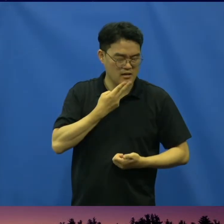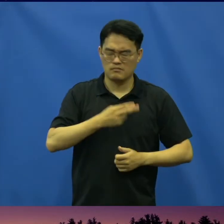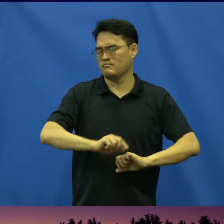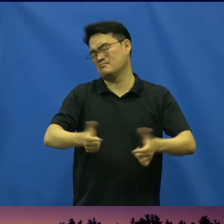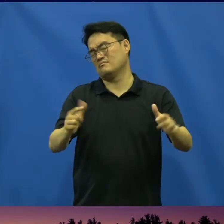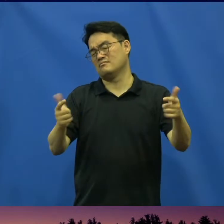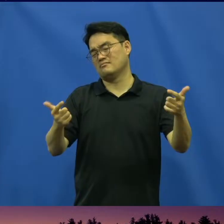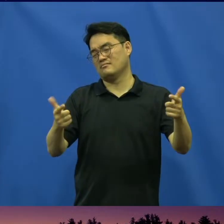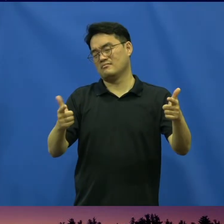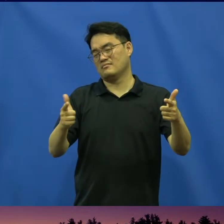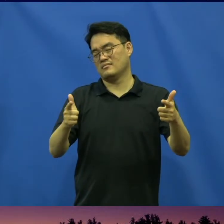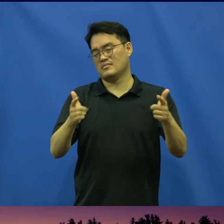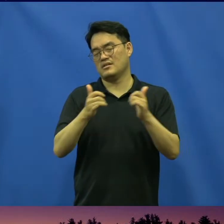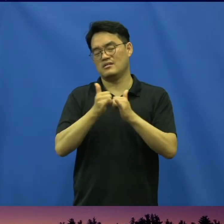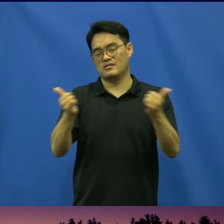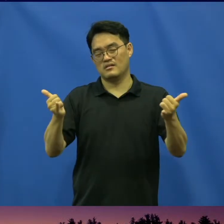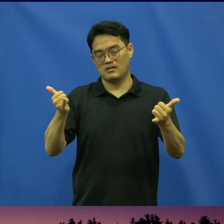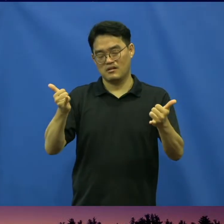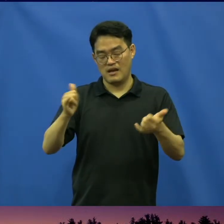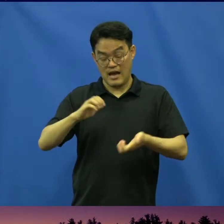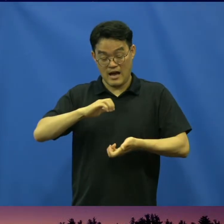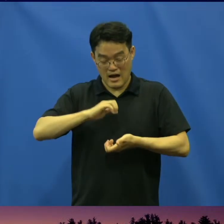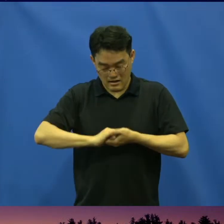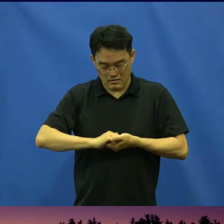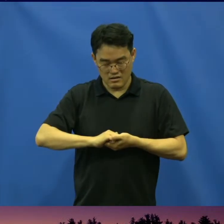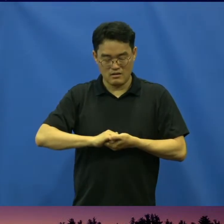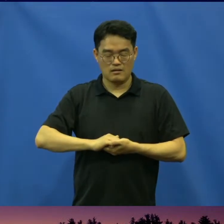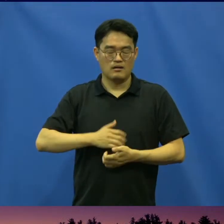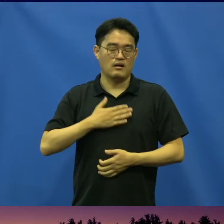인간됨의 한계를 모르면 쓸데없는 객기를 부리다가 죽는다.